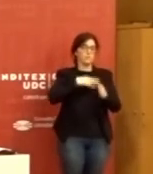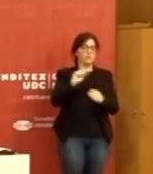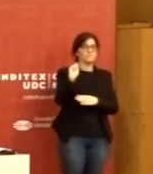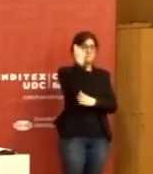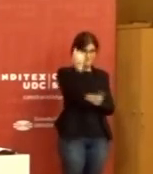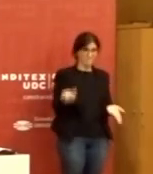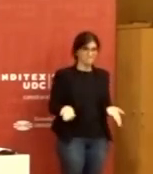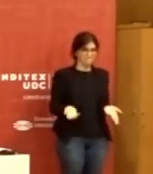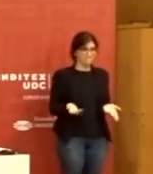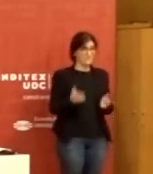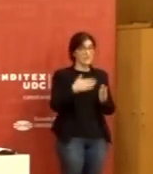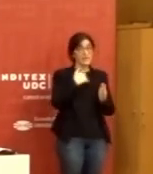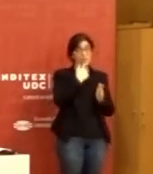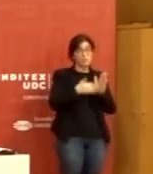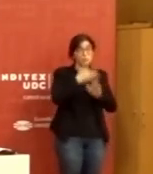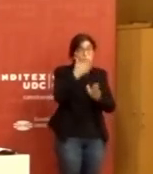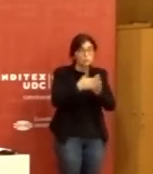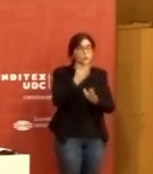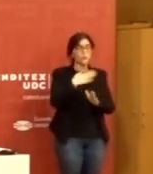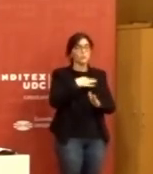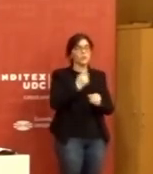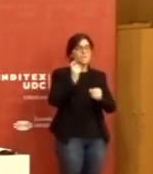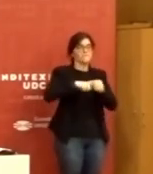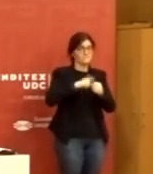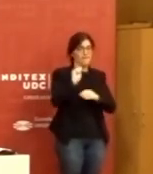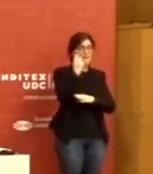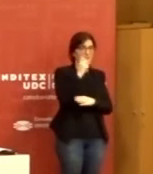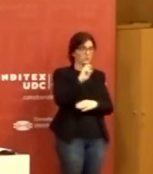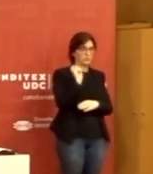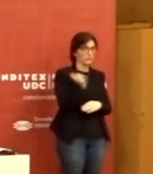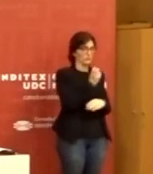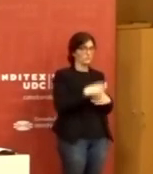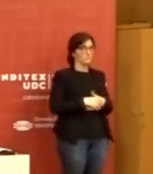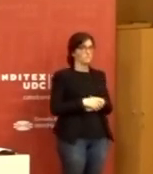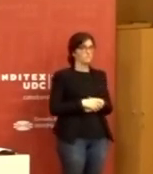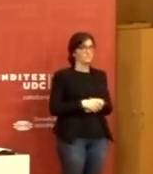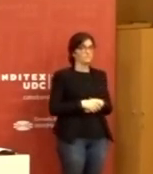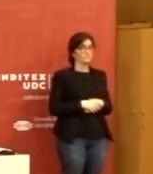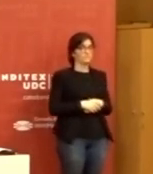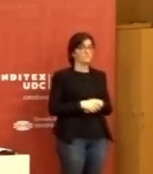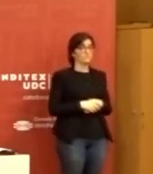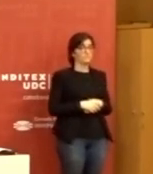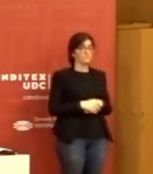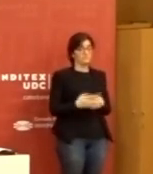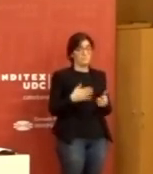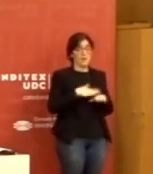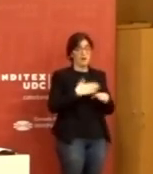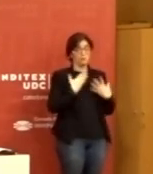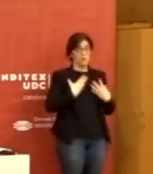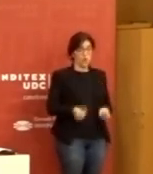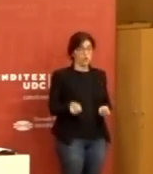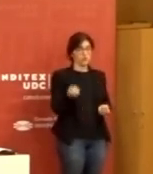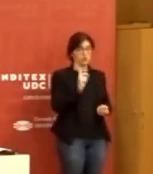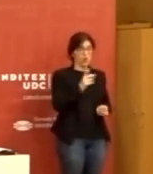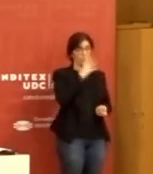¿no? y que va a poder desarrollar este programa con éxito, ¿no? Para no generar frustraciones, ¿no? En una